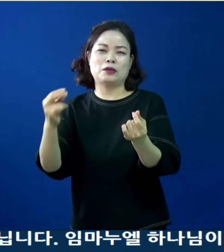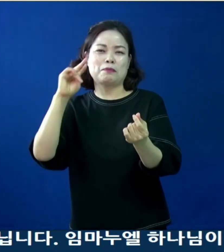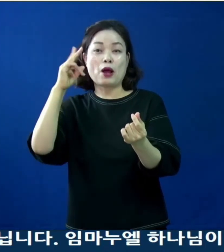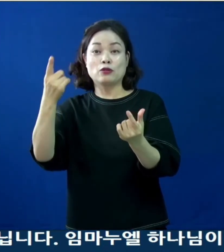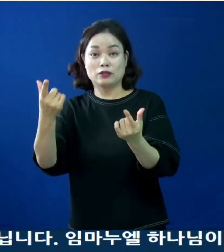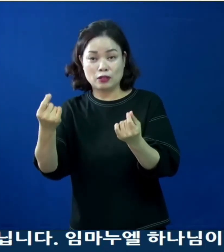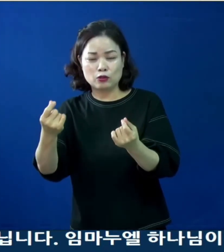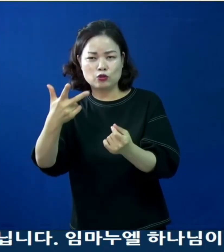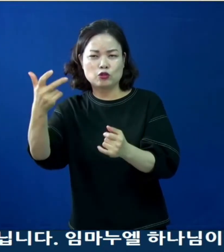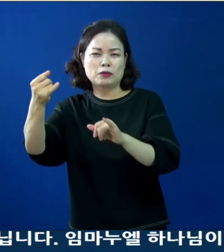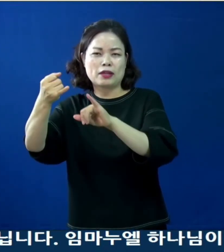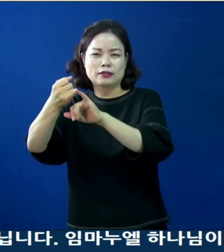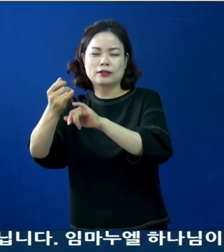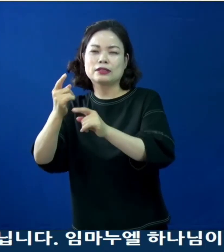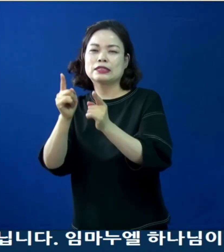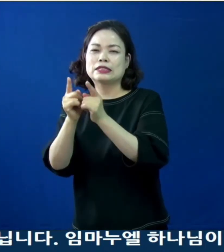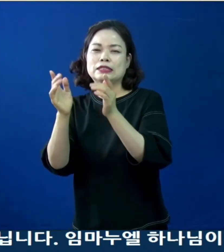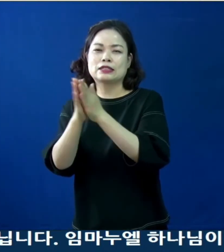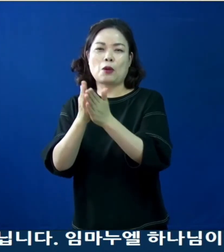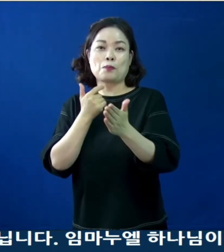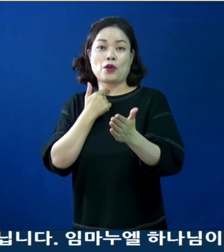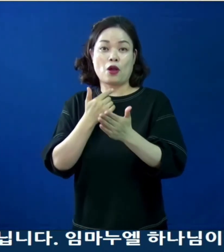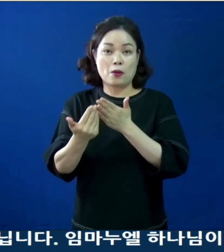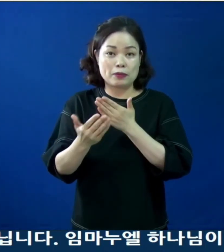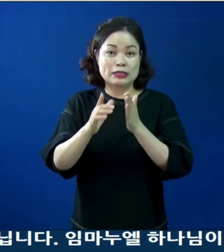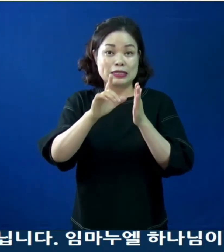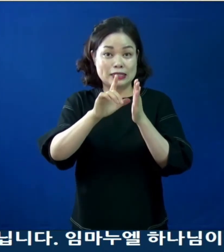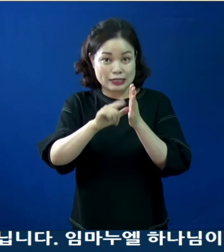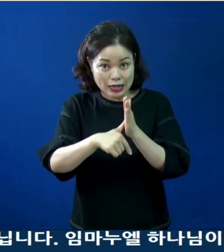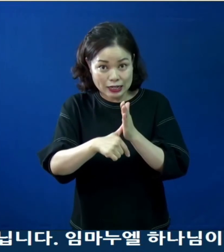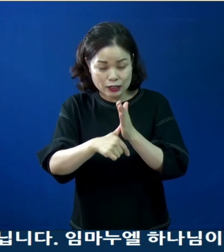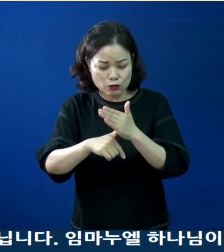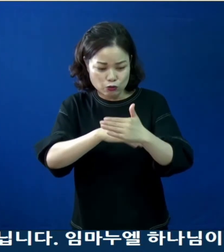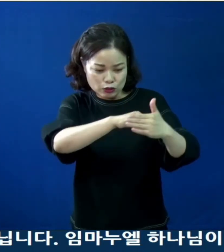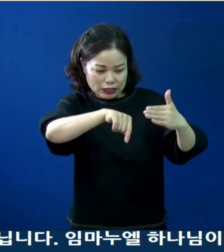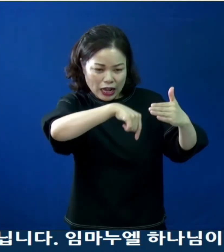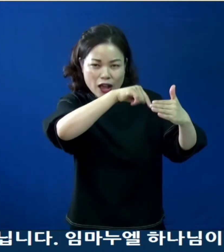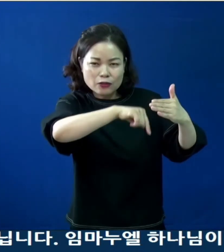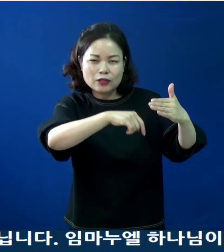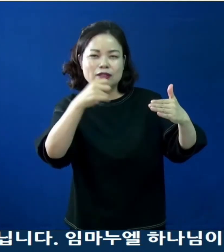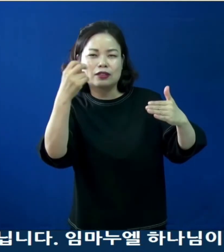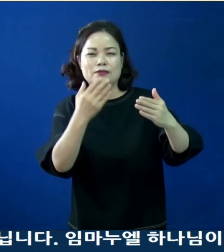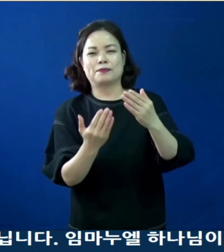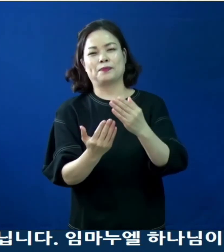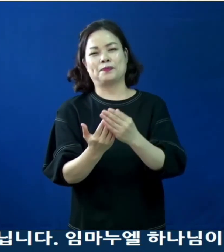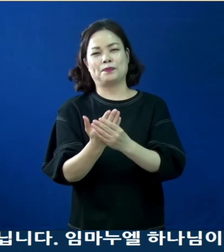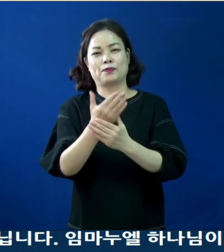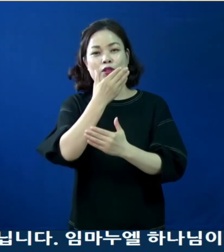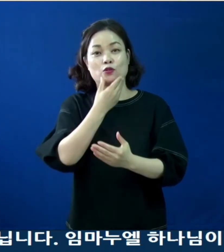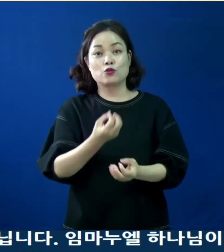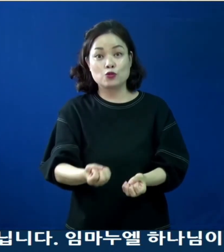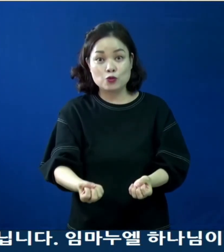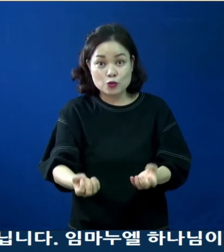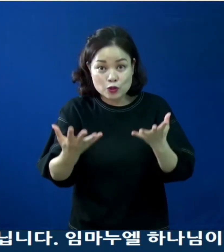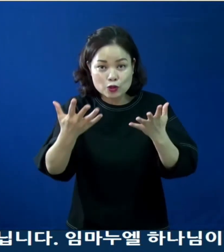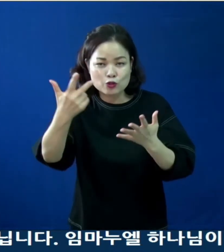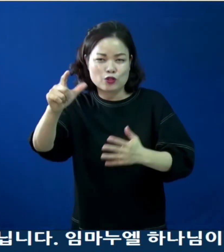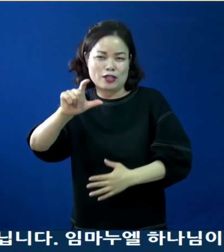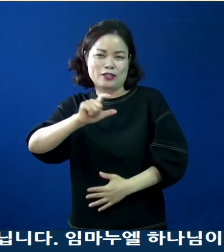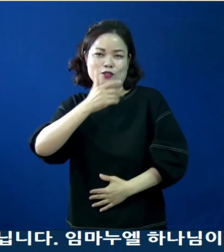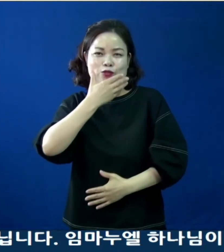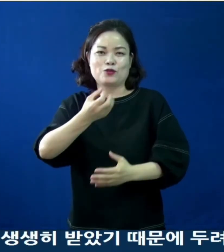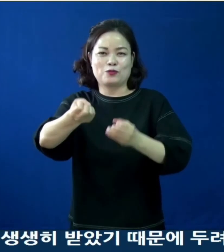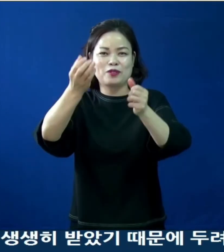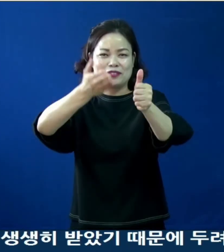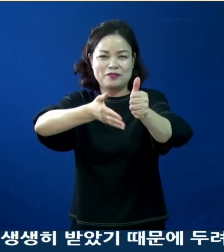약속을 직접 경험할 수 있는 우리의 시간들이 우리 가운데 자주 일어날 수 있는 축복이 임하기를 주의 이름으로